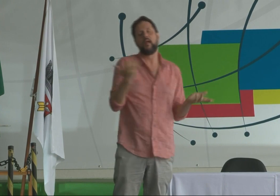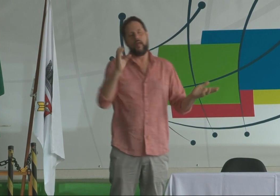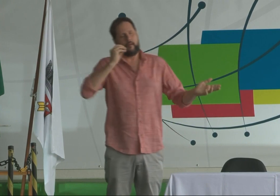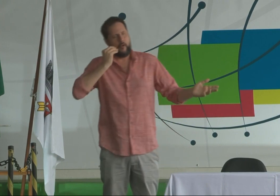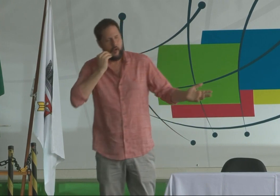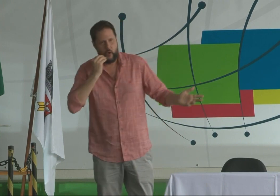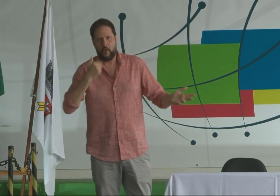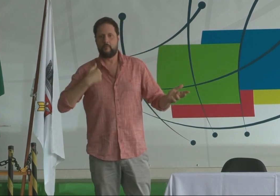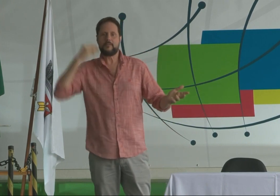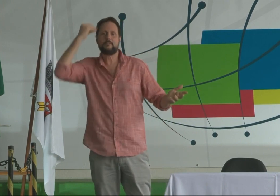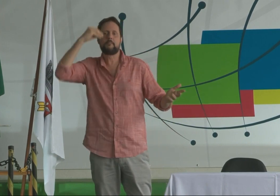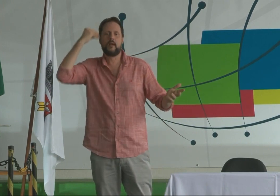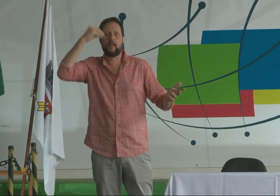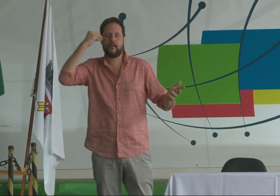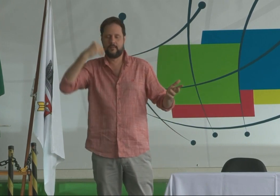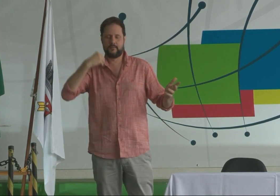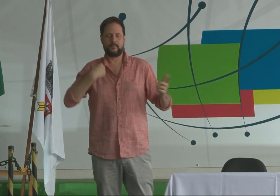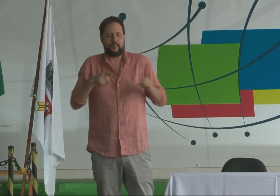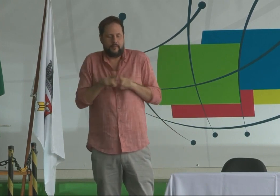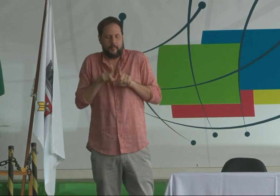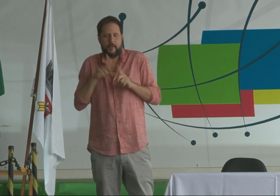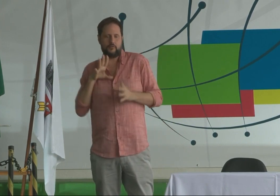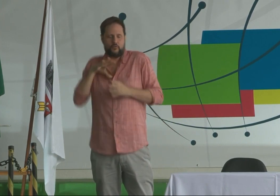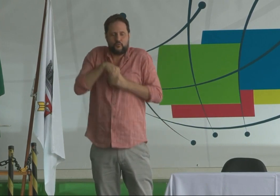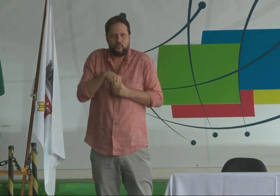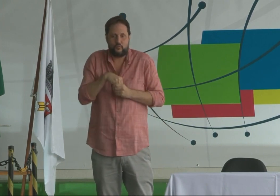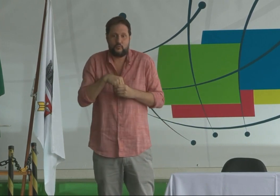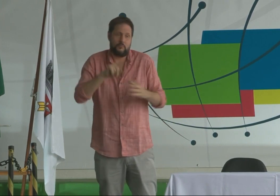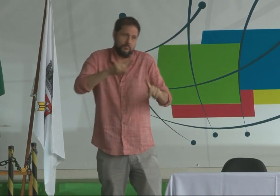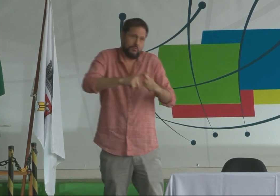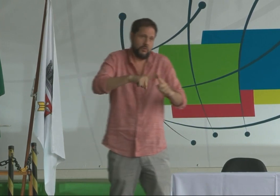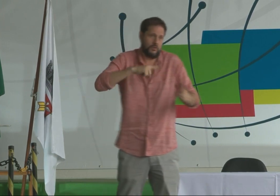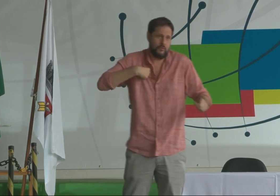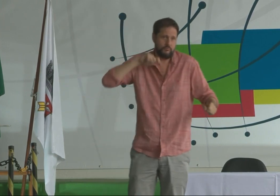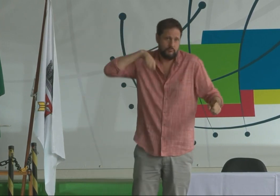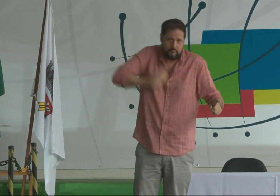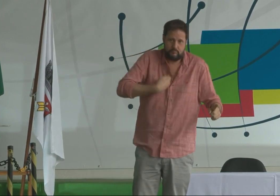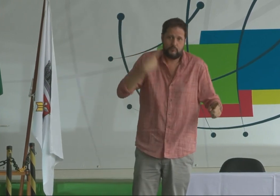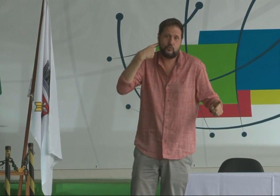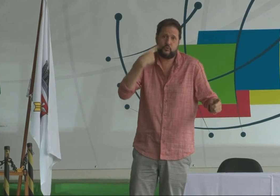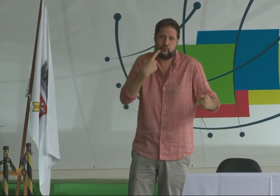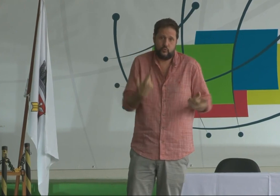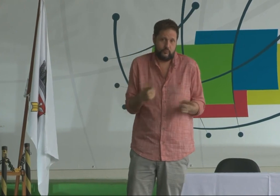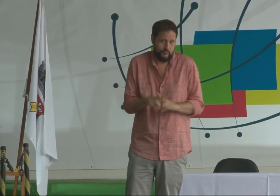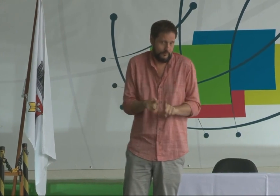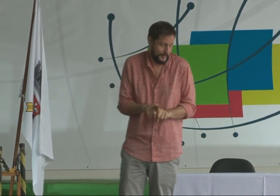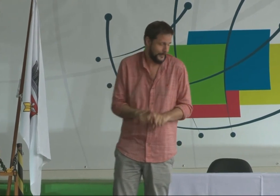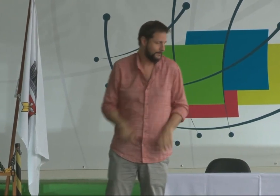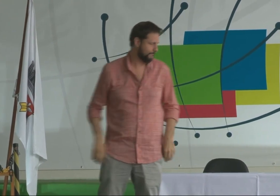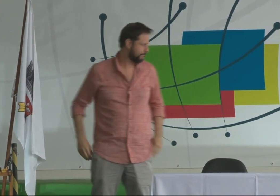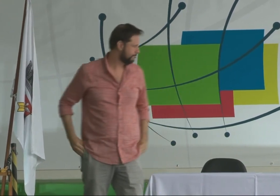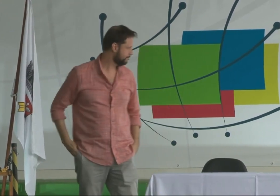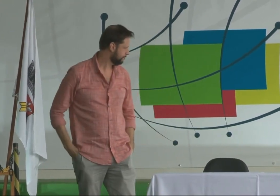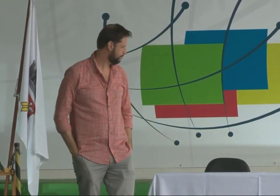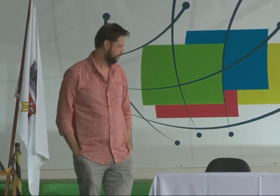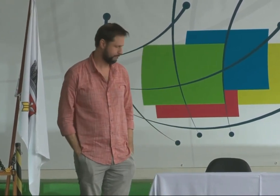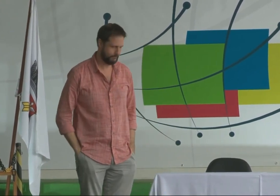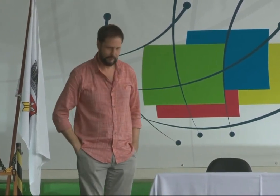trabalho? Então, essa vai ser uma palestra, a partir da minha própria experiência, é contexto meu, onde o seu escudo também tem envolvido com essas